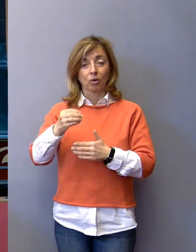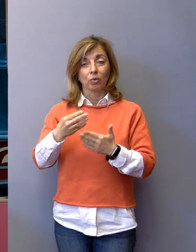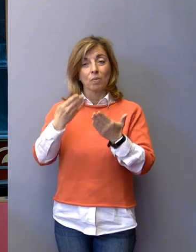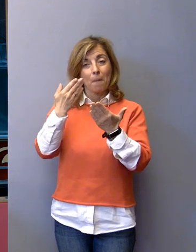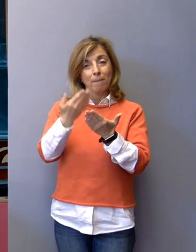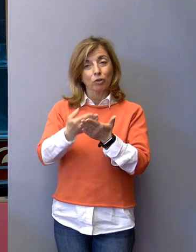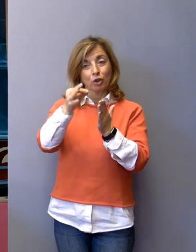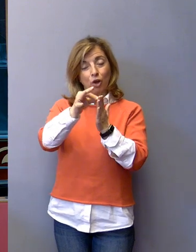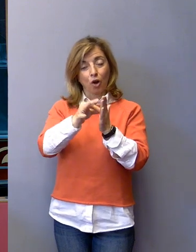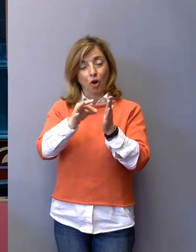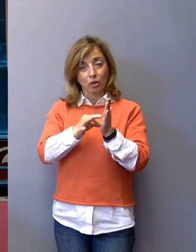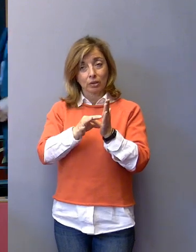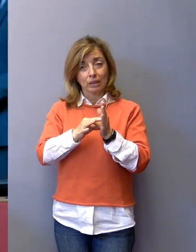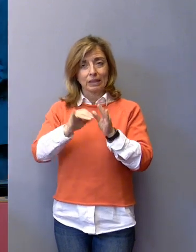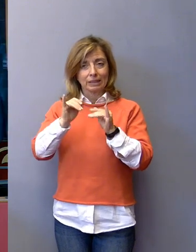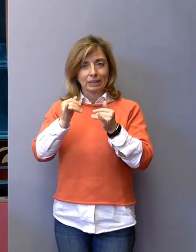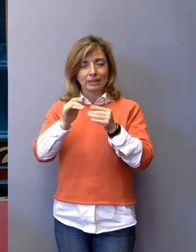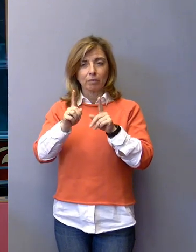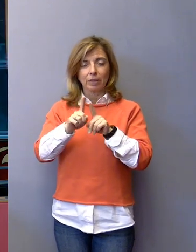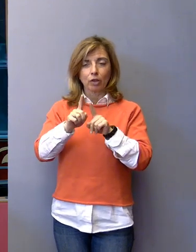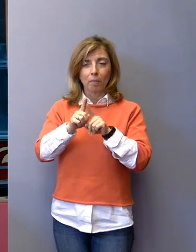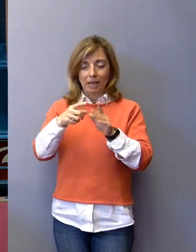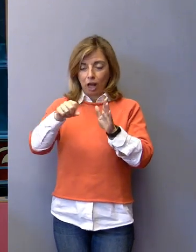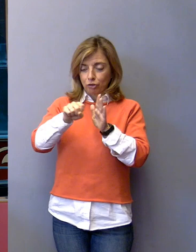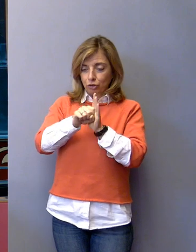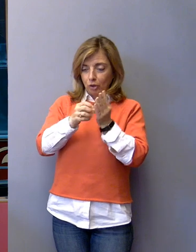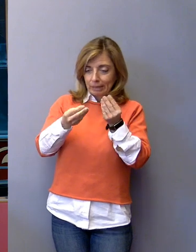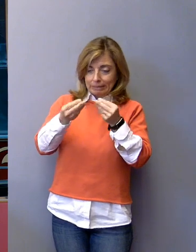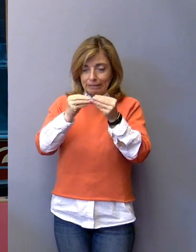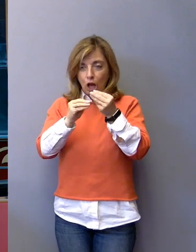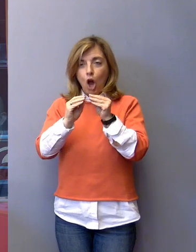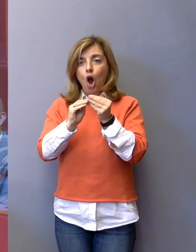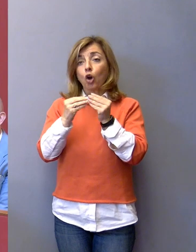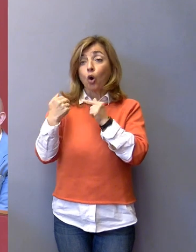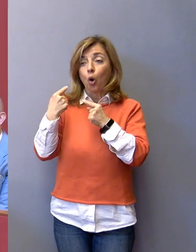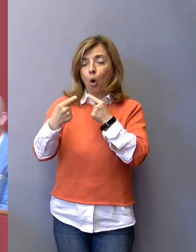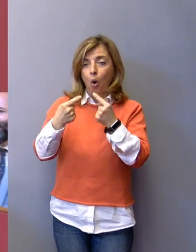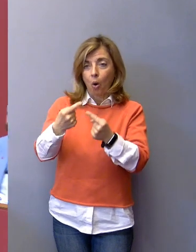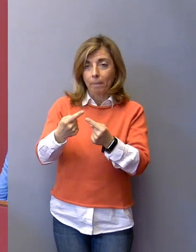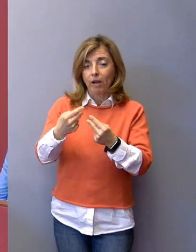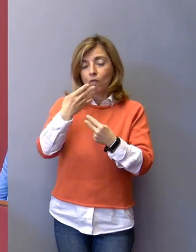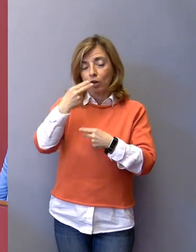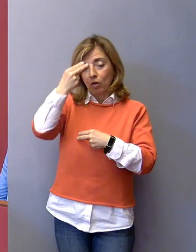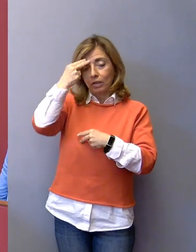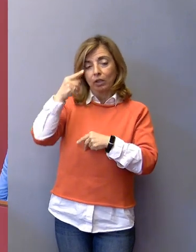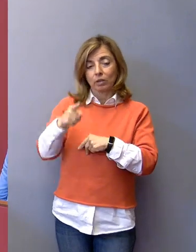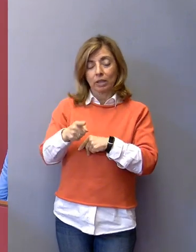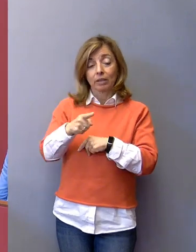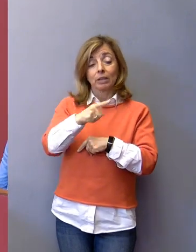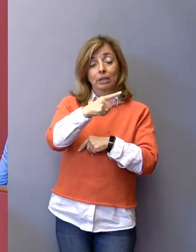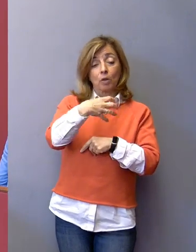visto che siamo ricostruendo la vicenda come è andata vorrei ricordare che è stato l'assessore e chiedere che il segretario